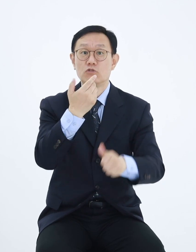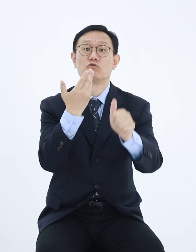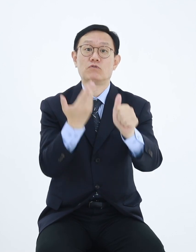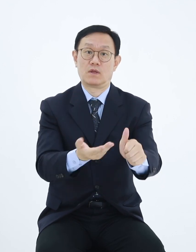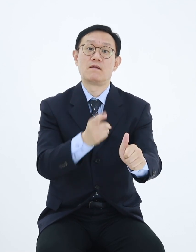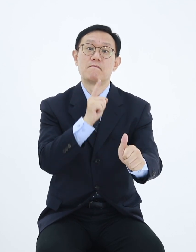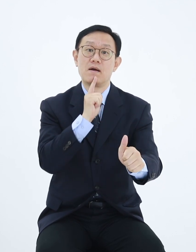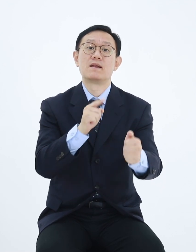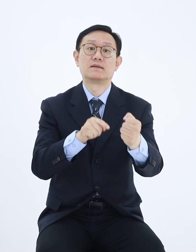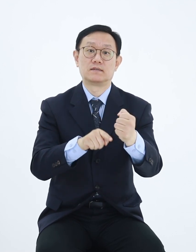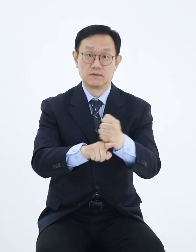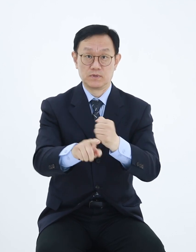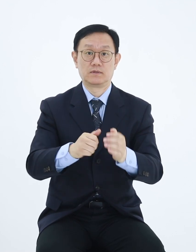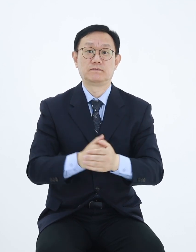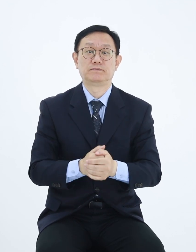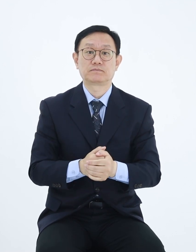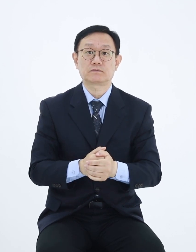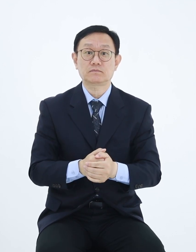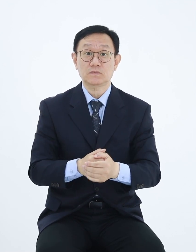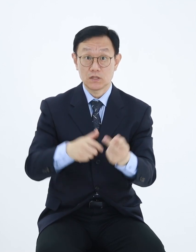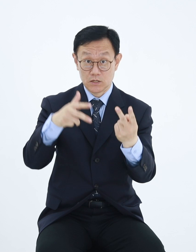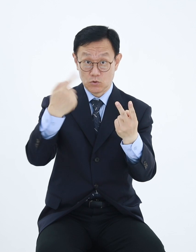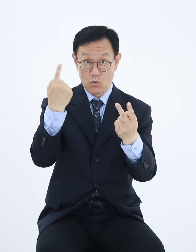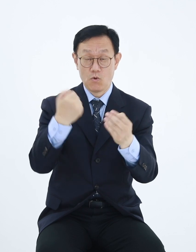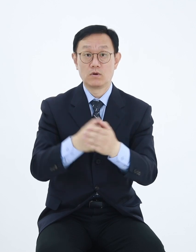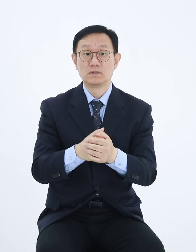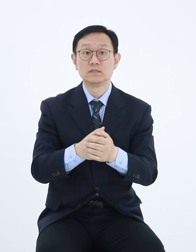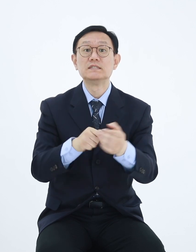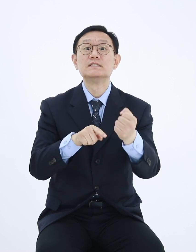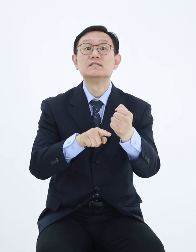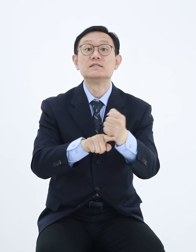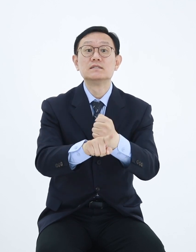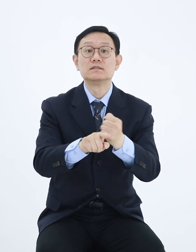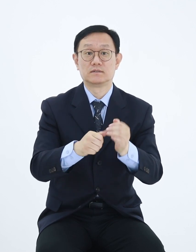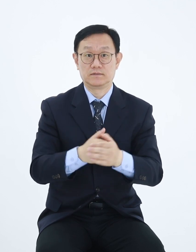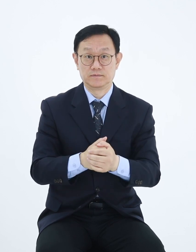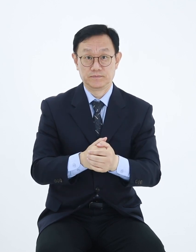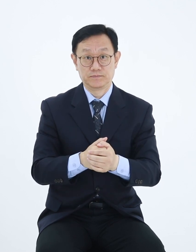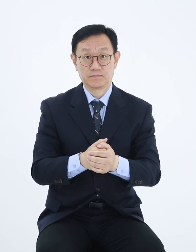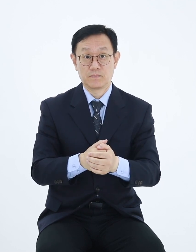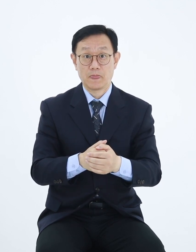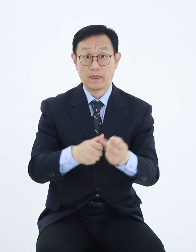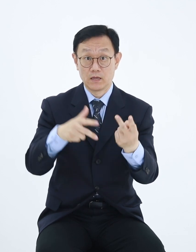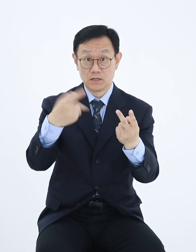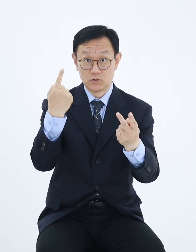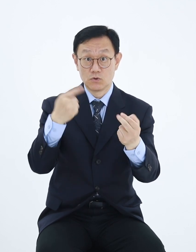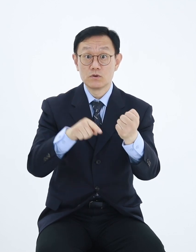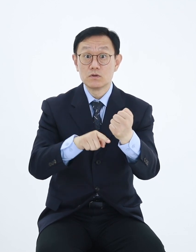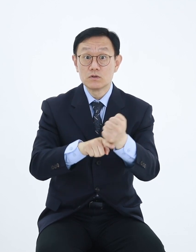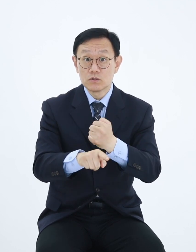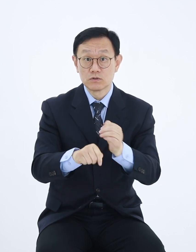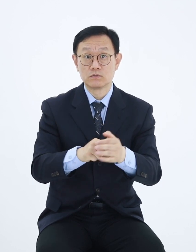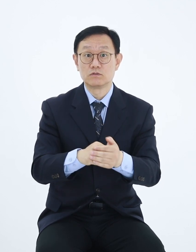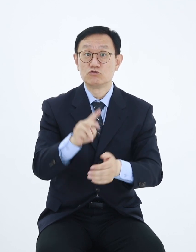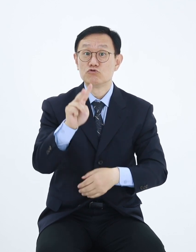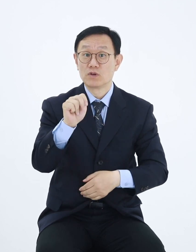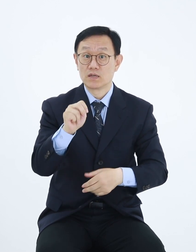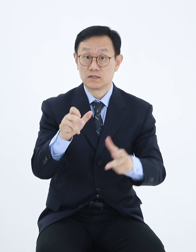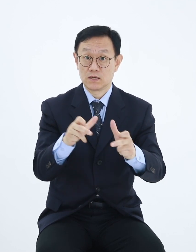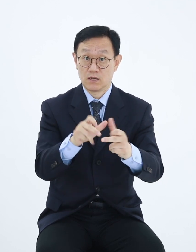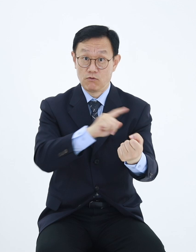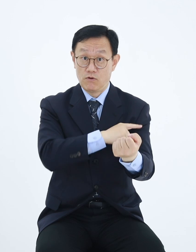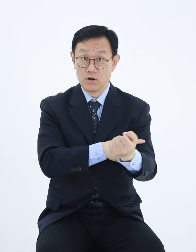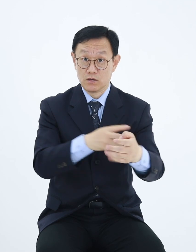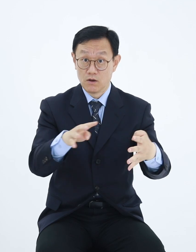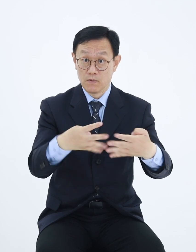의미입니다. 제2조 정의 제2조 정의에는 유엔 장애인